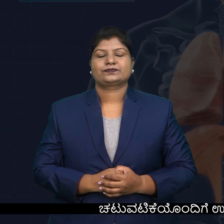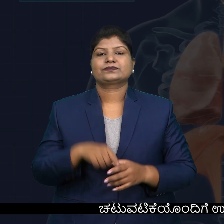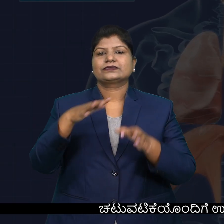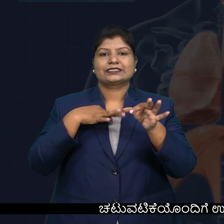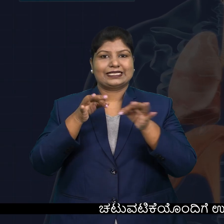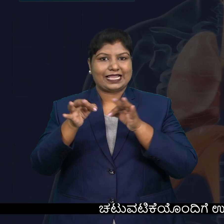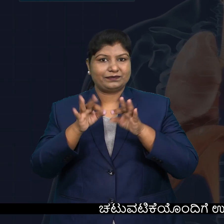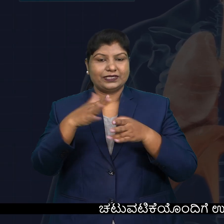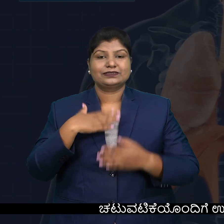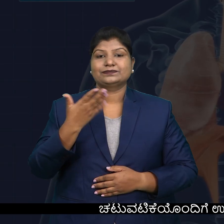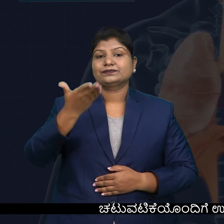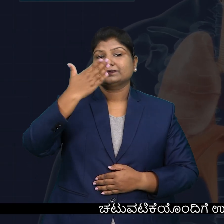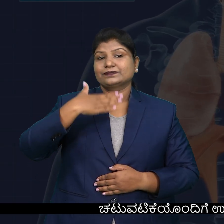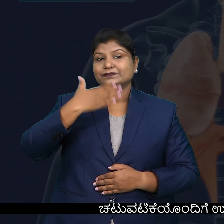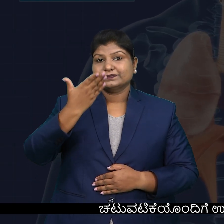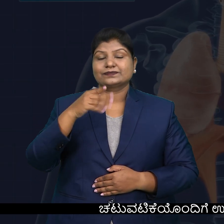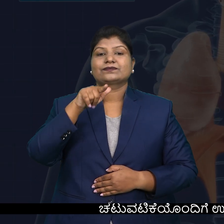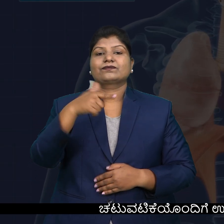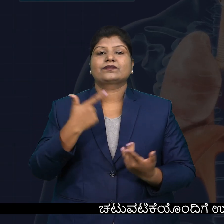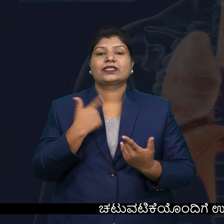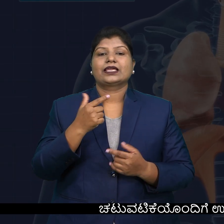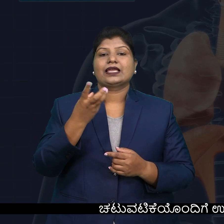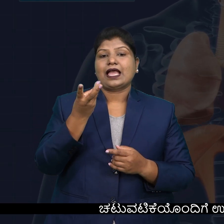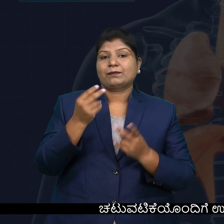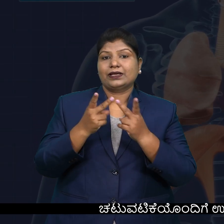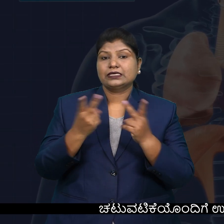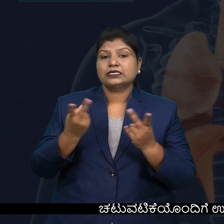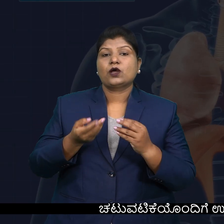ಚಟುವಟಿಕೆಯೊಂದಿಗೆ ಉಸಿರಾಟದ ಪ್ರಮಾಣದ ವಿವರಣೆ,